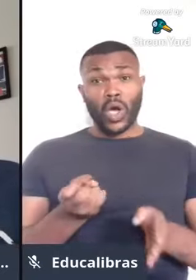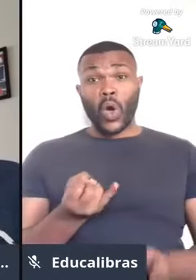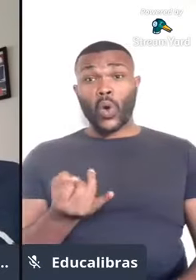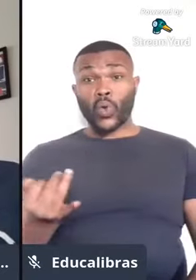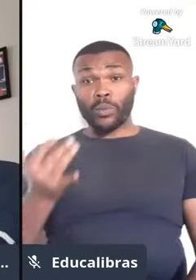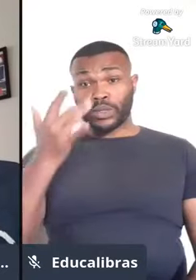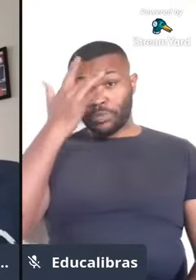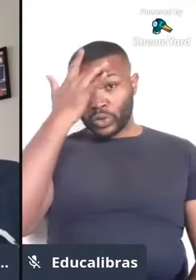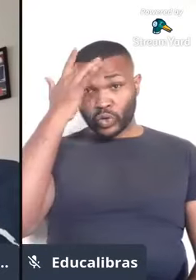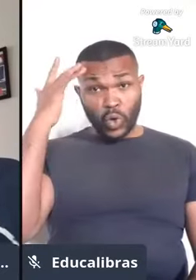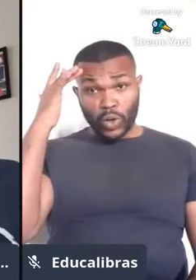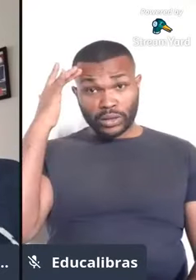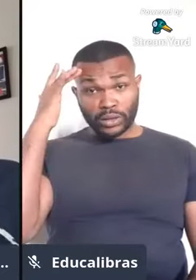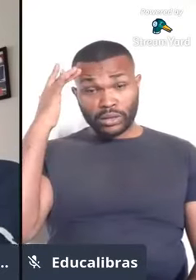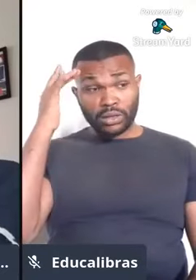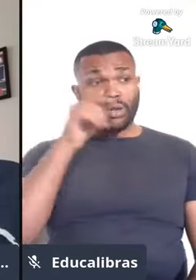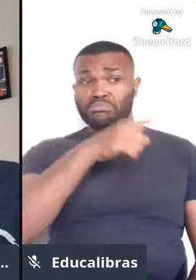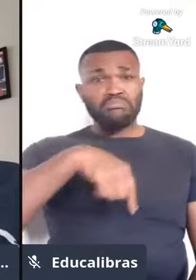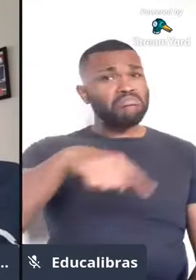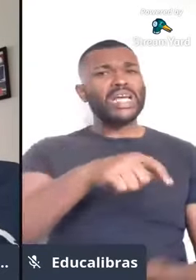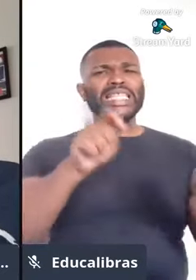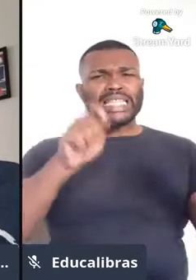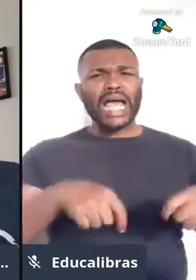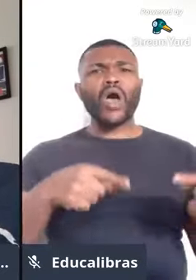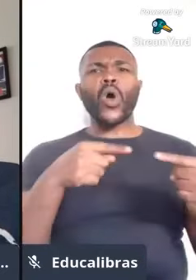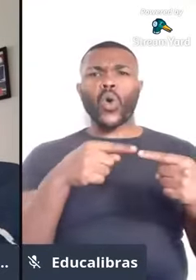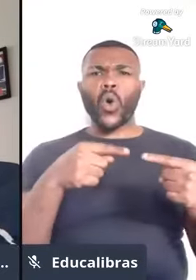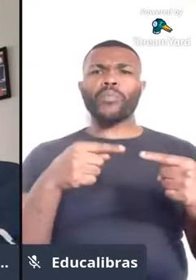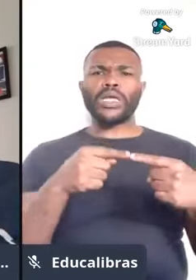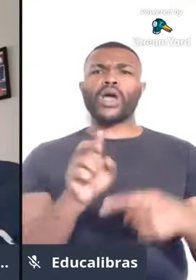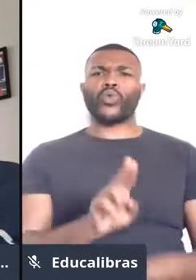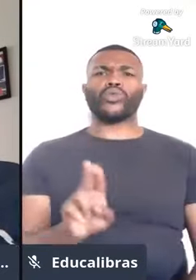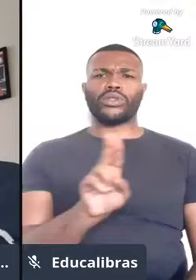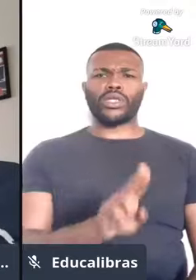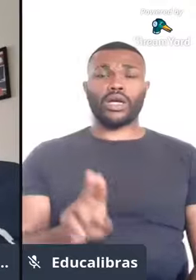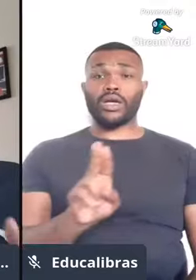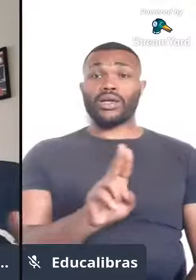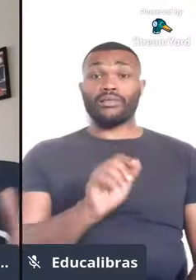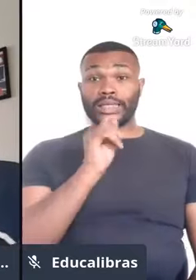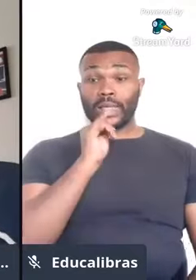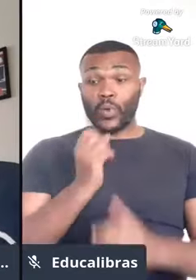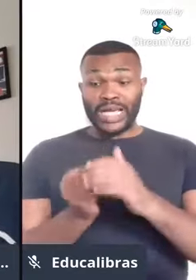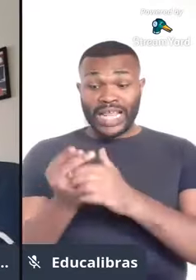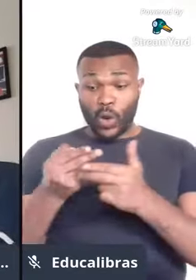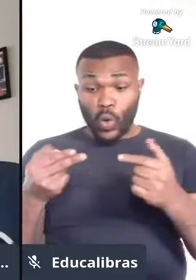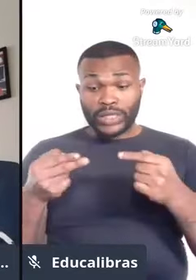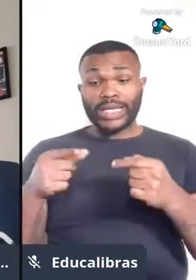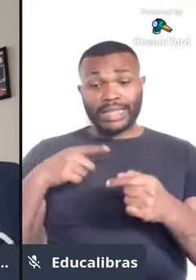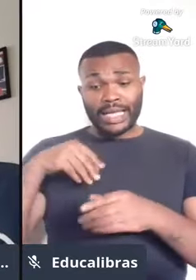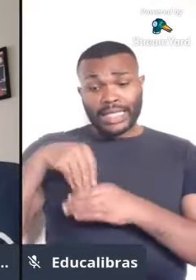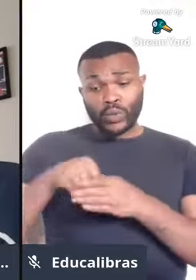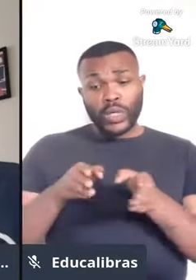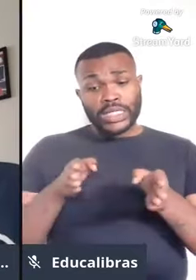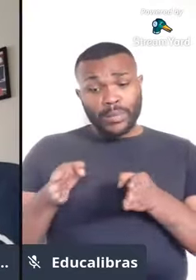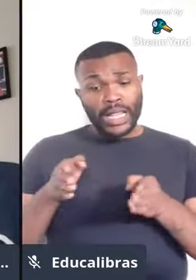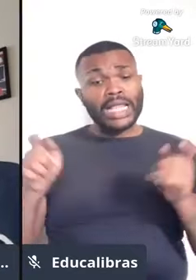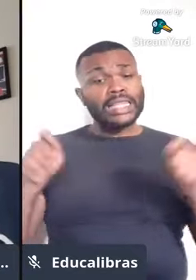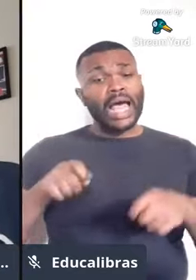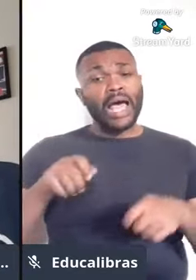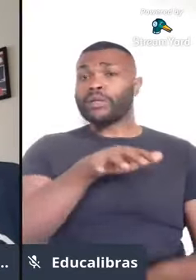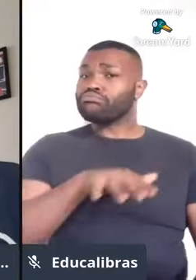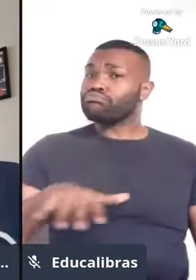todo mundo. Quando você cria um mecanismo de acessibilidade, ele pode ser usado por todo mundo, não seja especificamente para alguém, mas ele pode ser